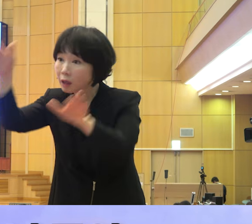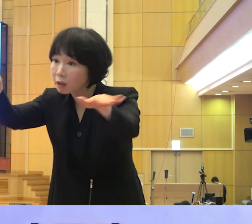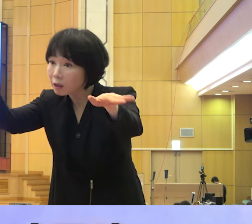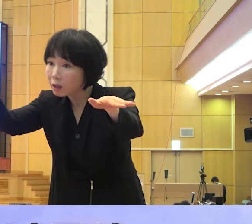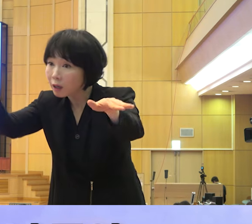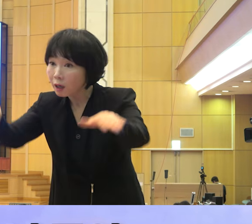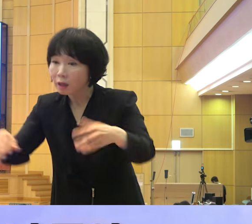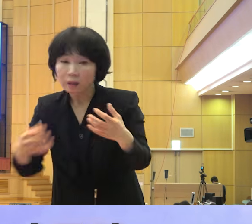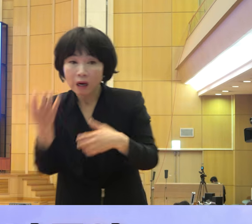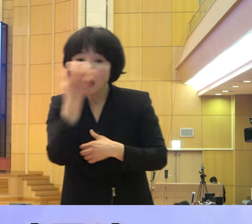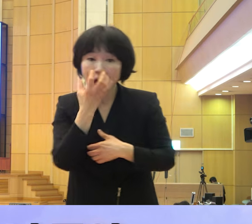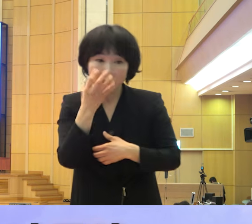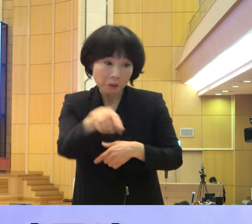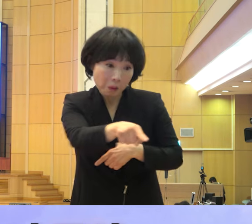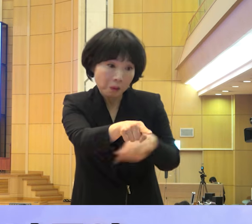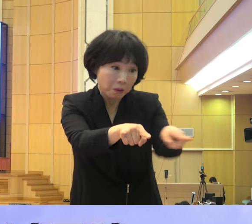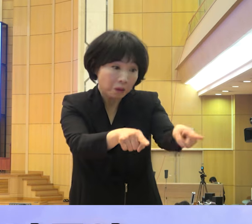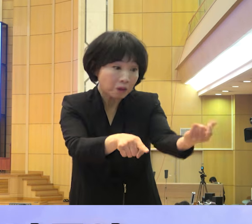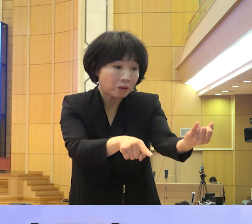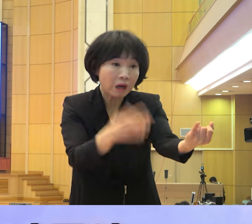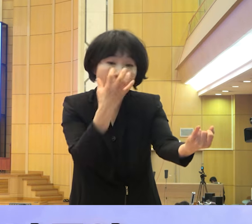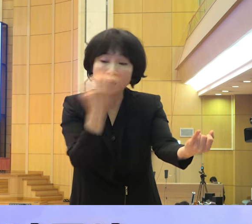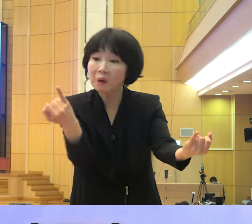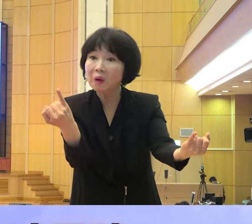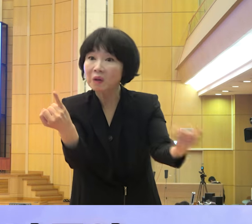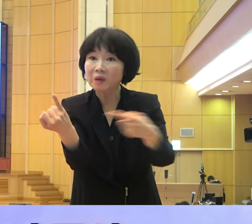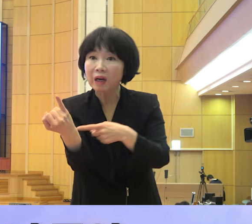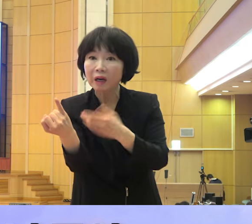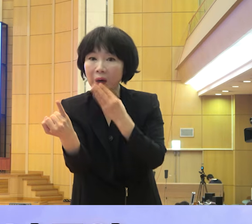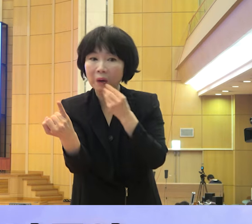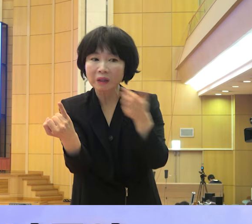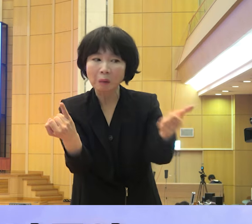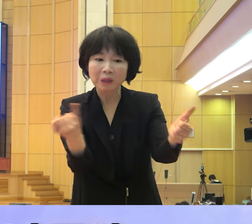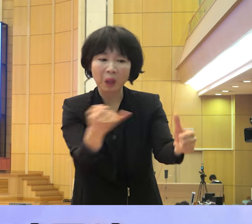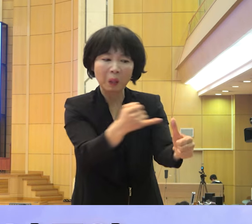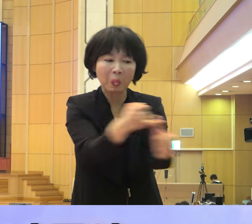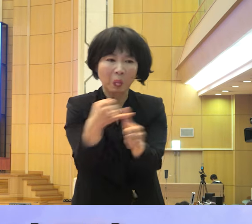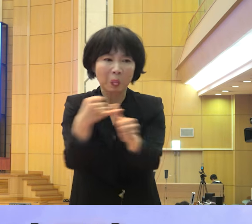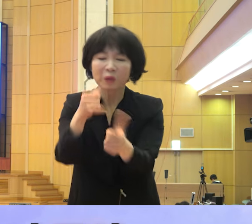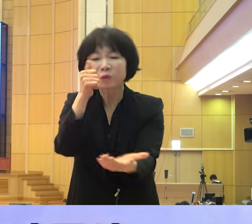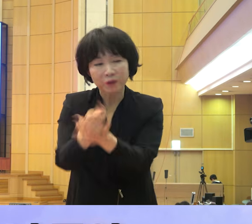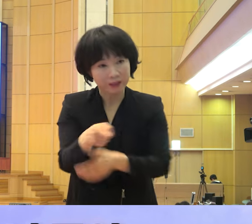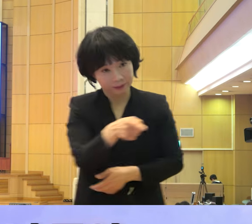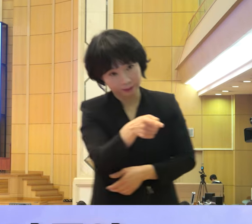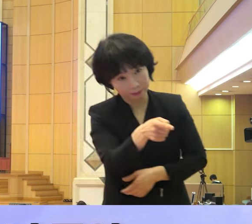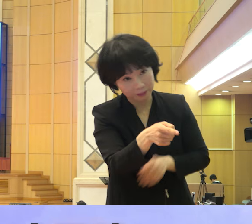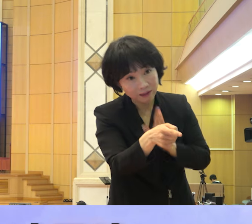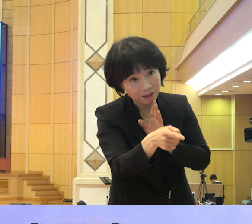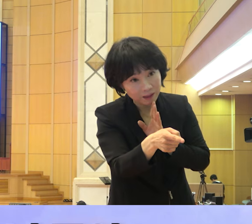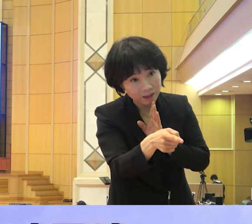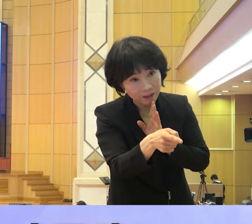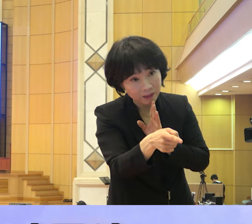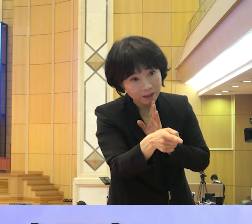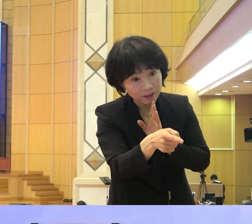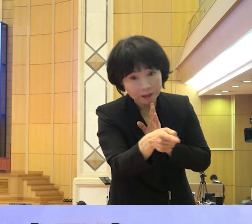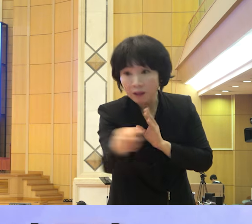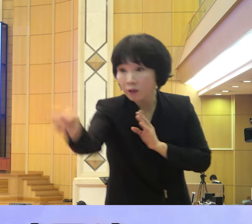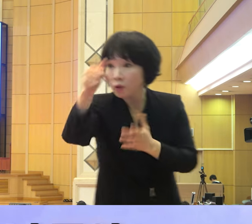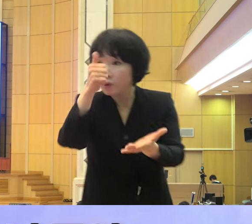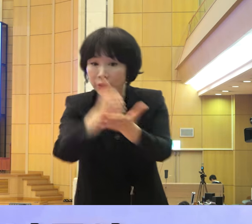수 있는 예수님도 심판하지 않겠다는 거예요. 나도 너를 정죄하지 않으니 너는 평안히